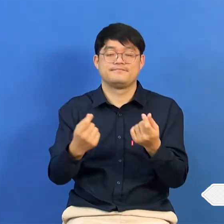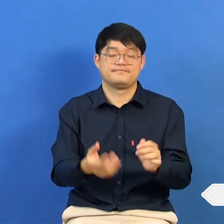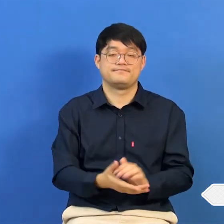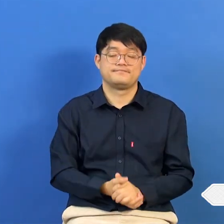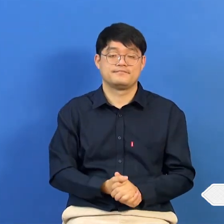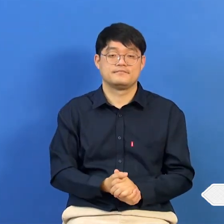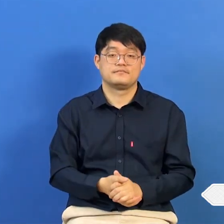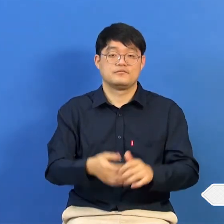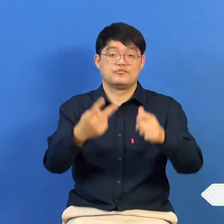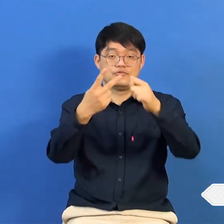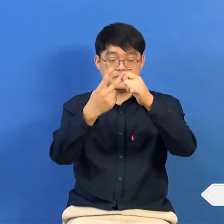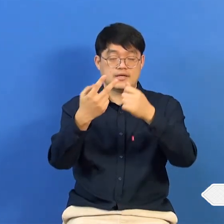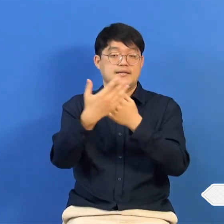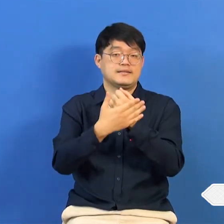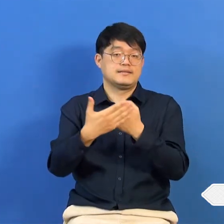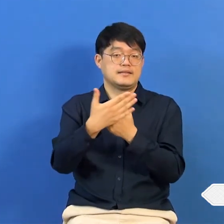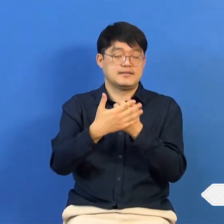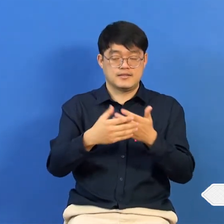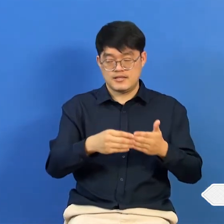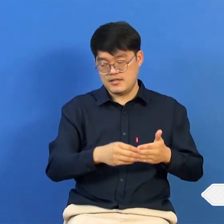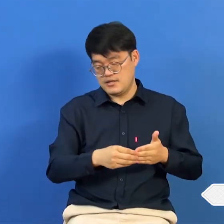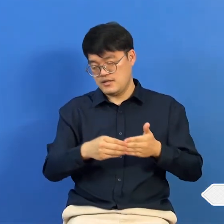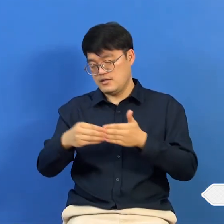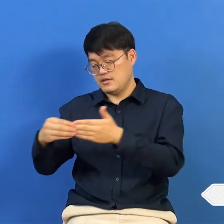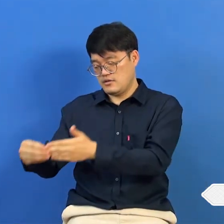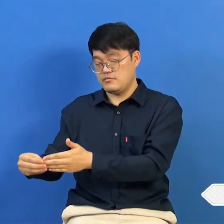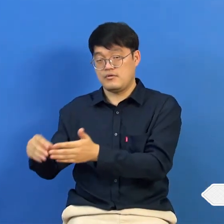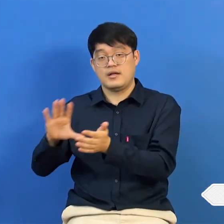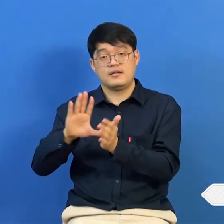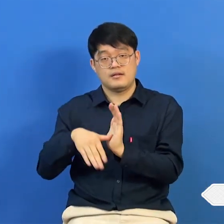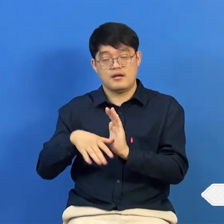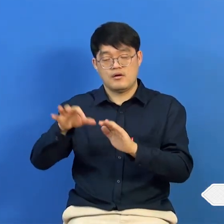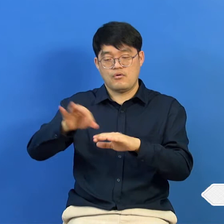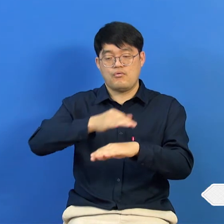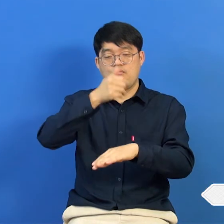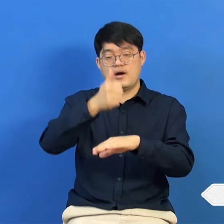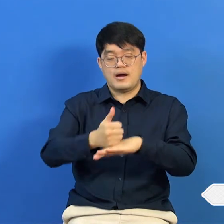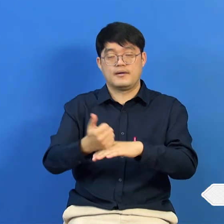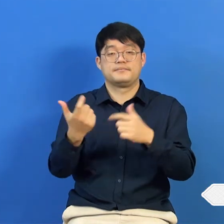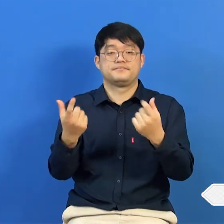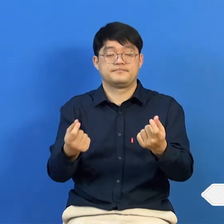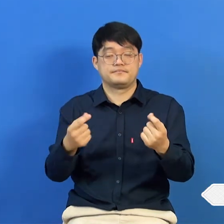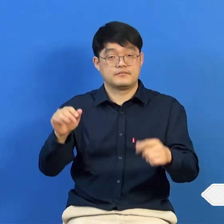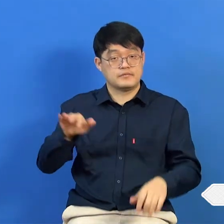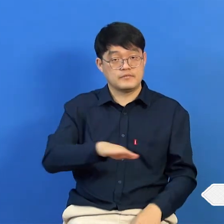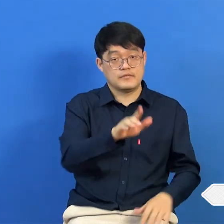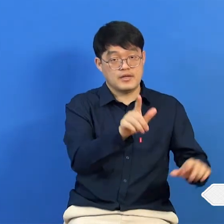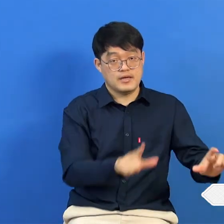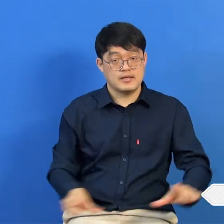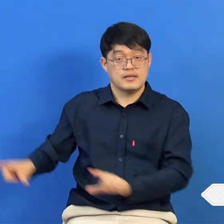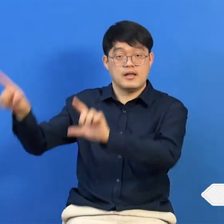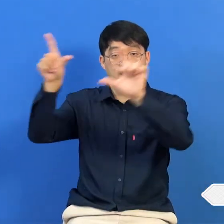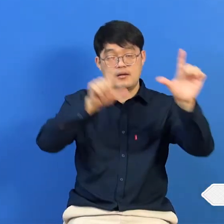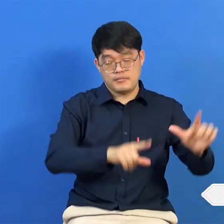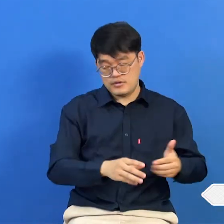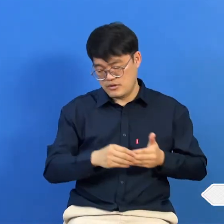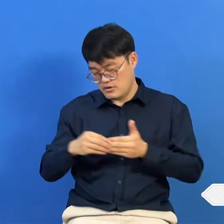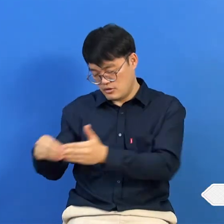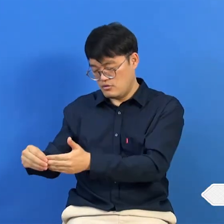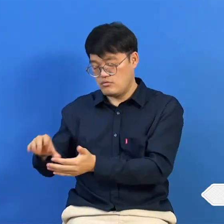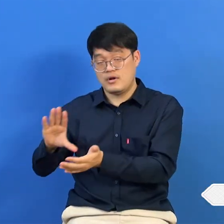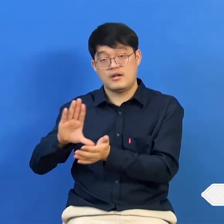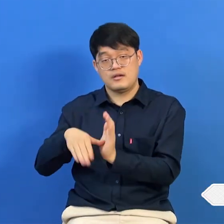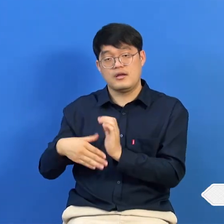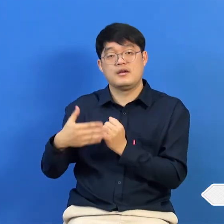둘째로, 은혜는 인도에 있어서 왕노릇합니다. 우리의 삶을 인도해 가는 데 있어서 은혜가